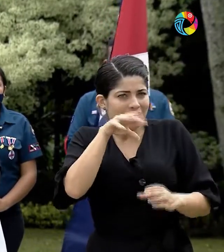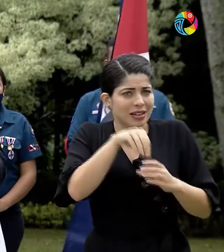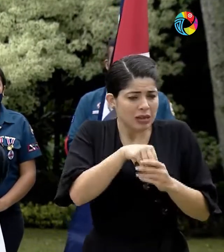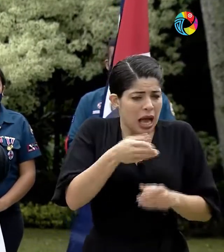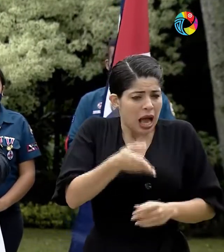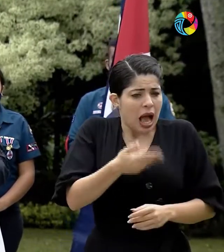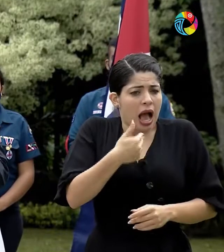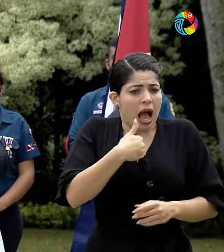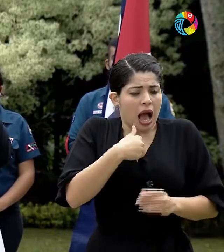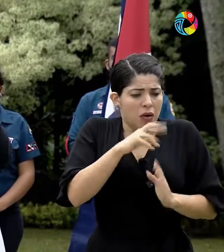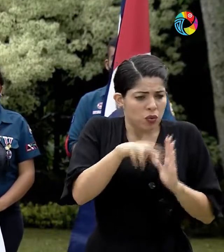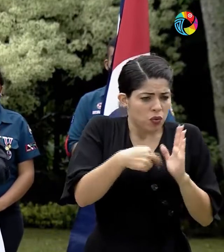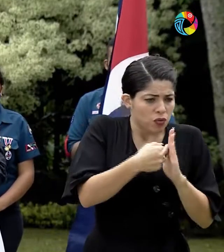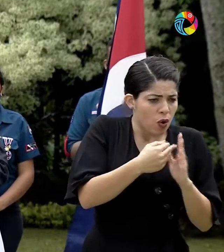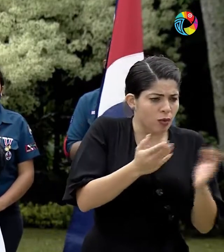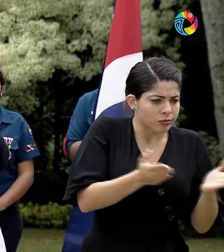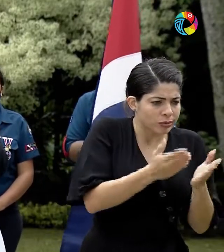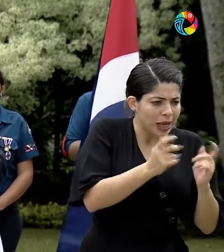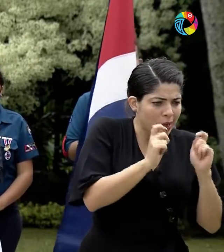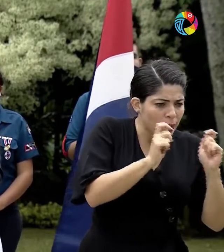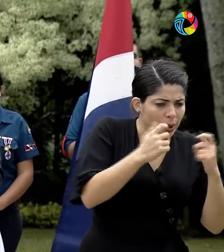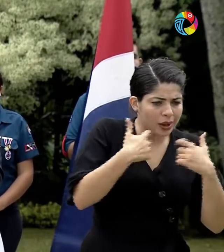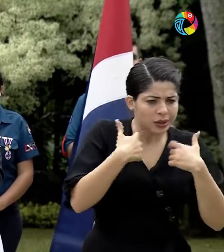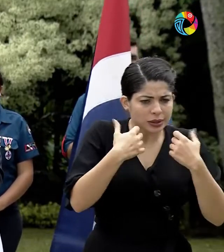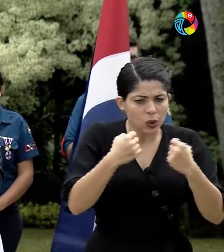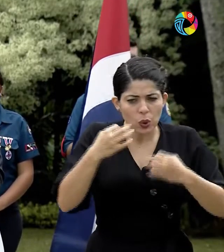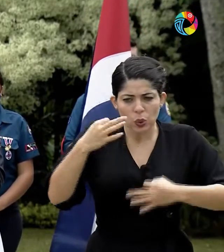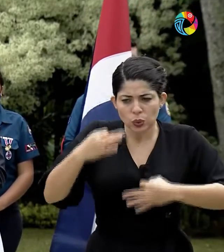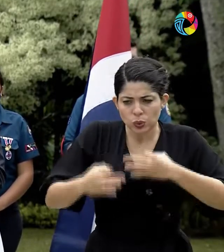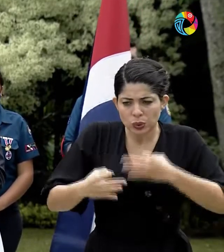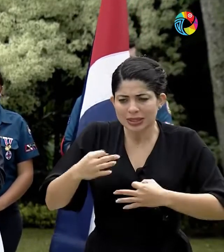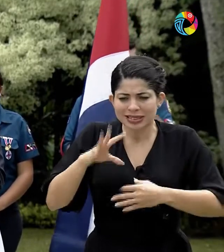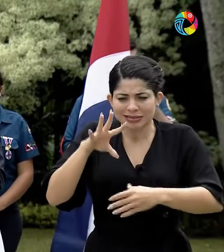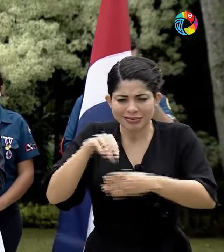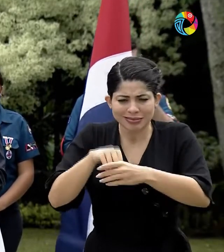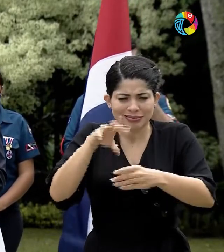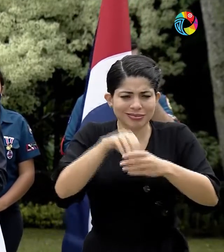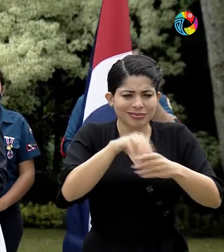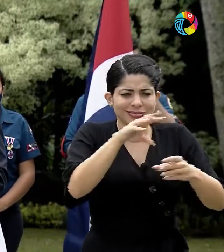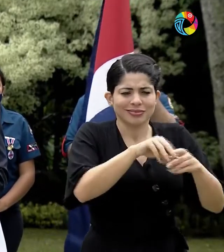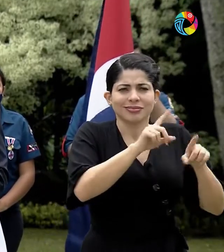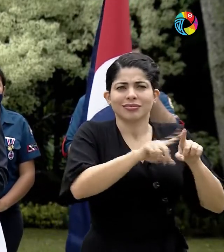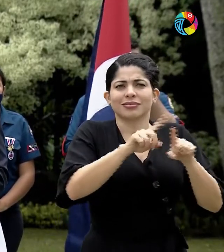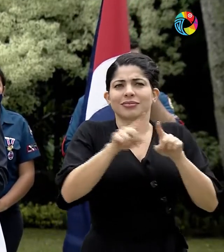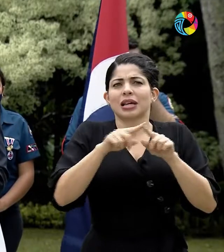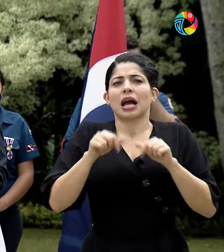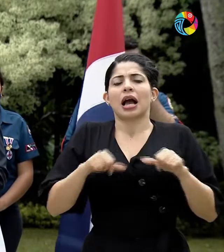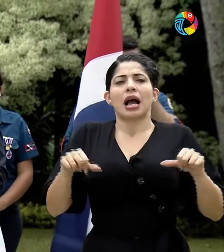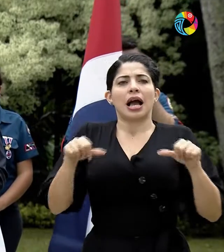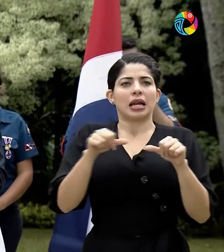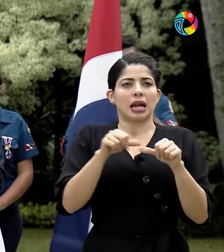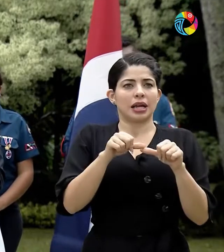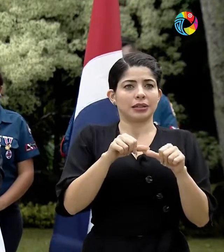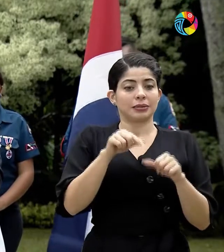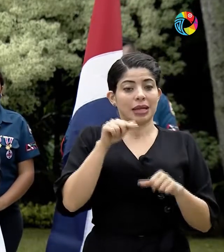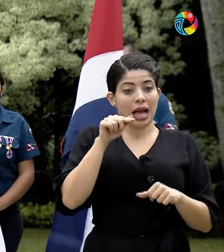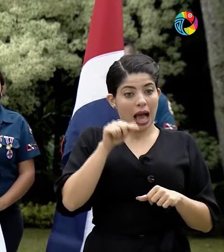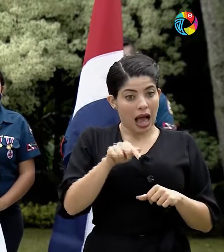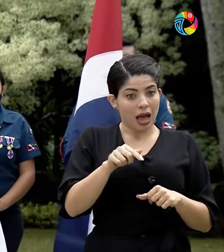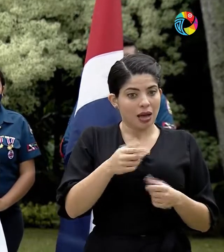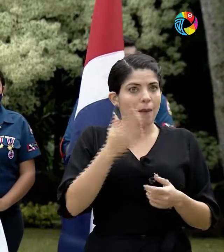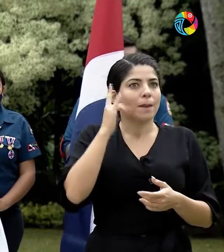jugado en educación, en salud, en justicia, lo ha jugado en las distintas dimensiones. Y de ahí viene